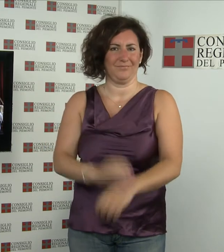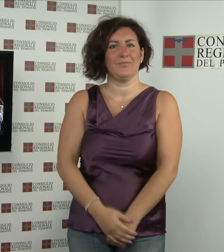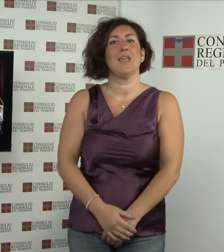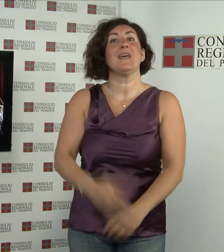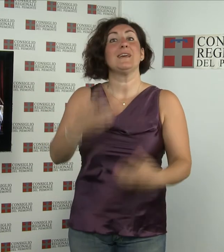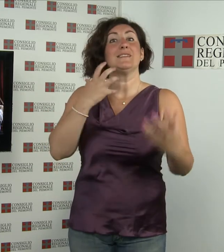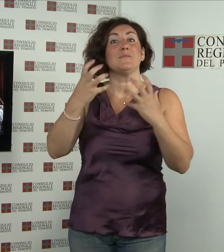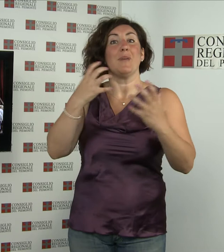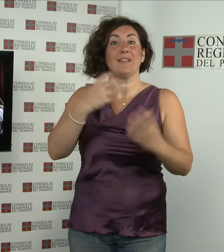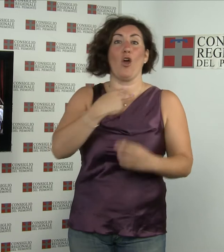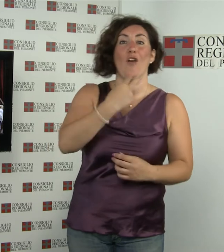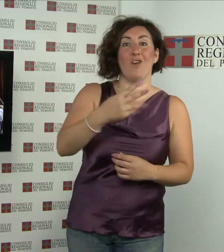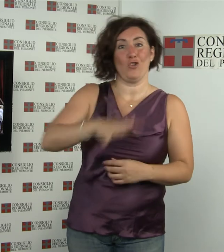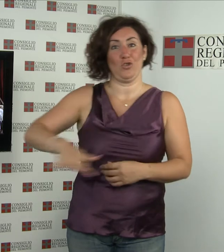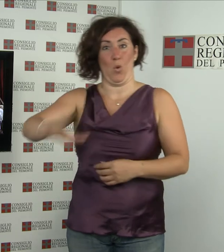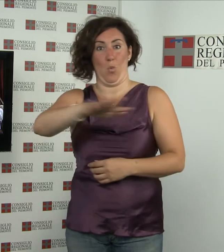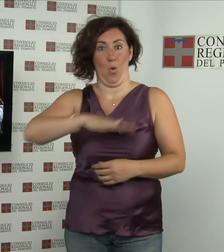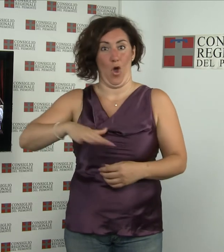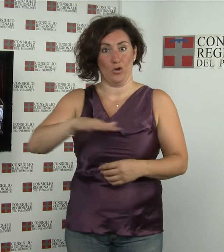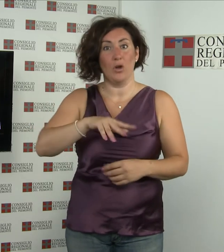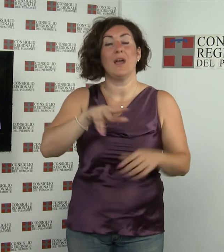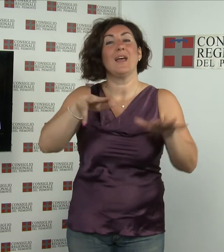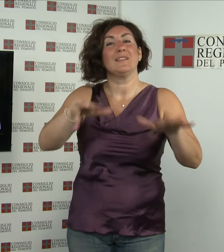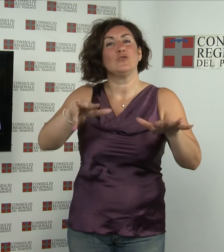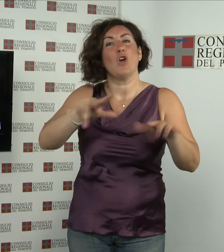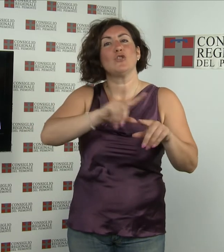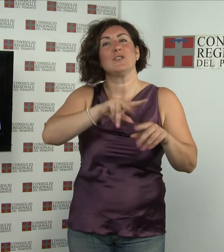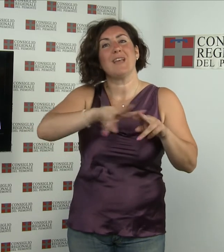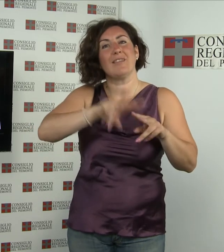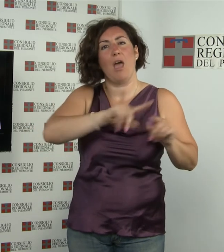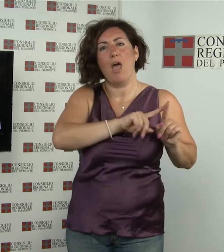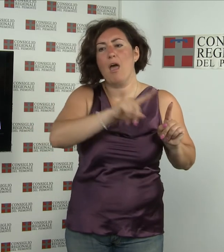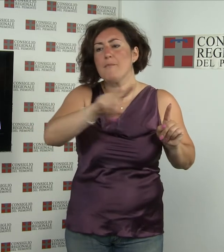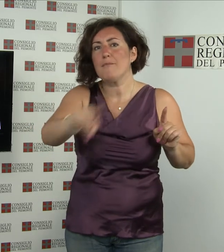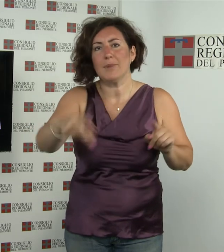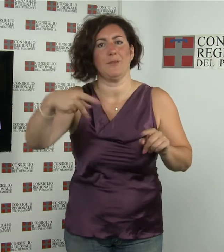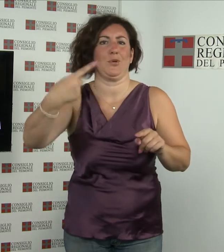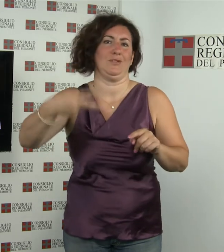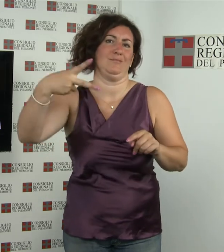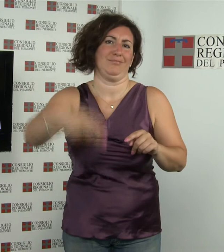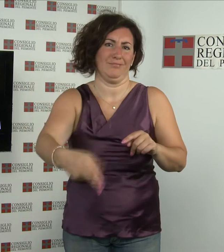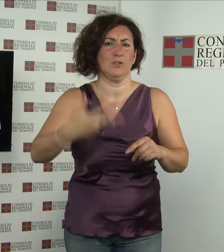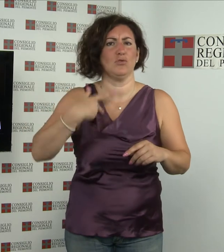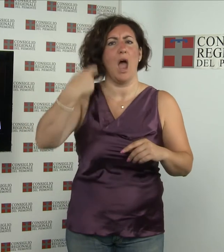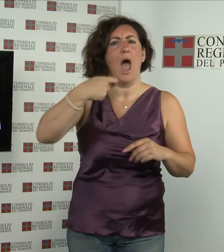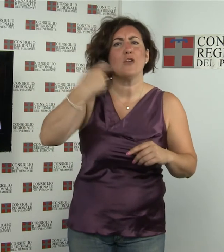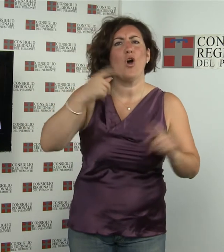18 settembre 24 comuni montani del piemonte sono attraversati da una carovana di attori e musicisti per raccontare storie di guerra e